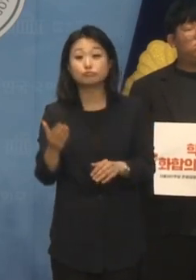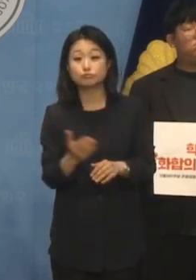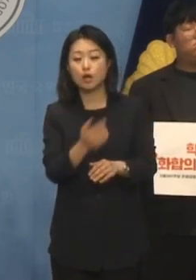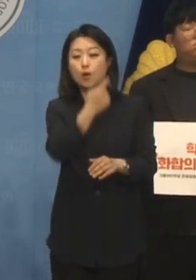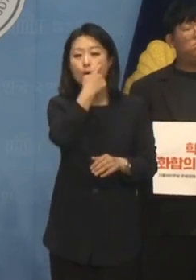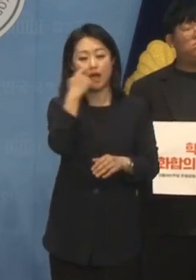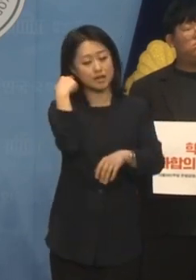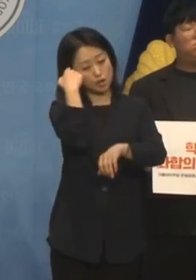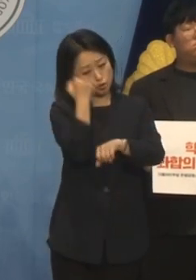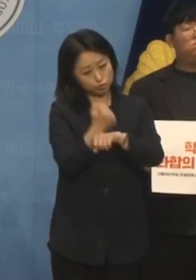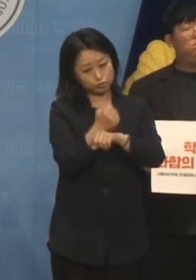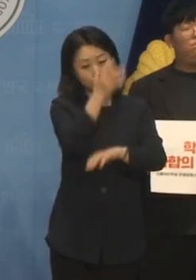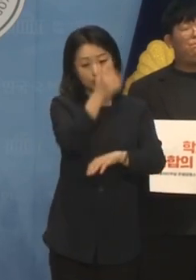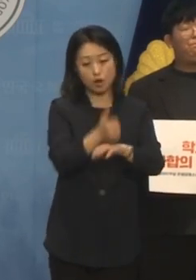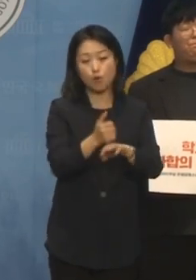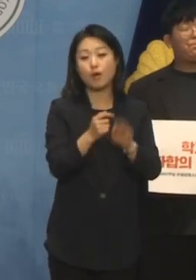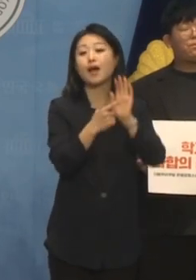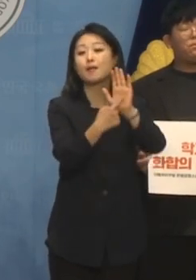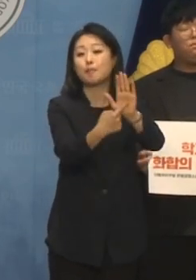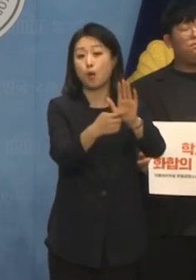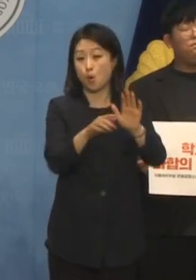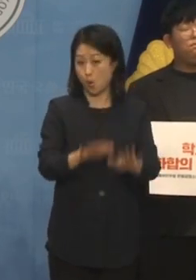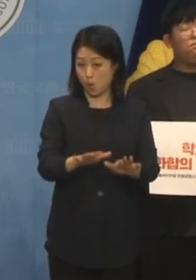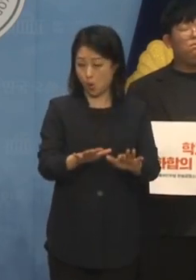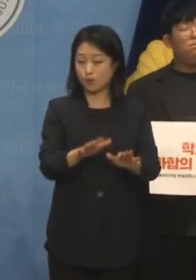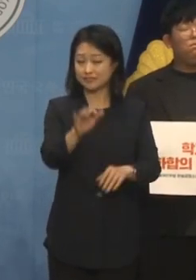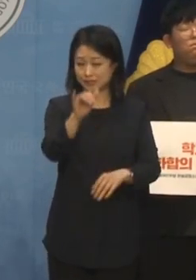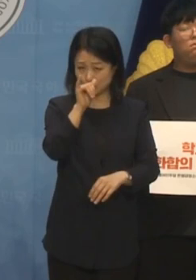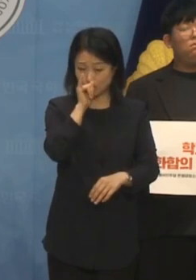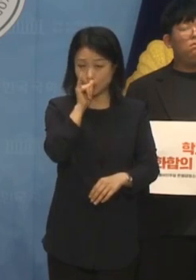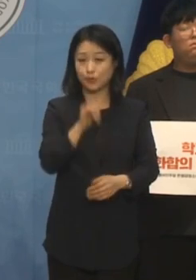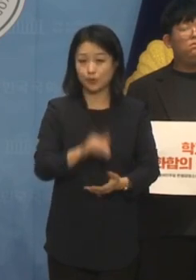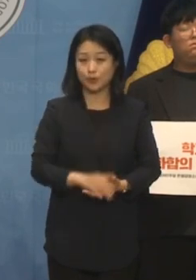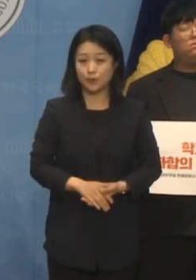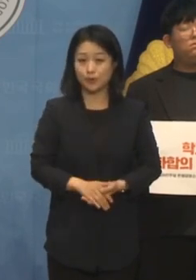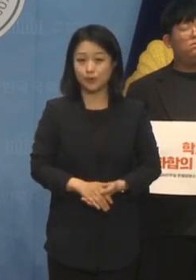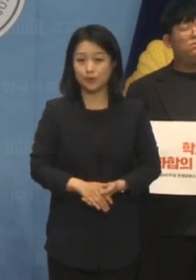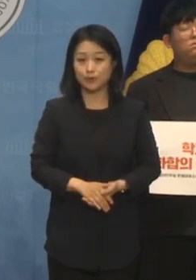실증적 조사를 한 결과, 연구 결과가 발표되기도 했습니다.